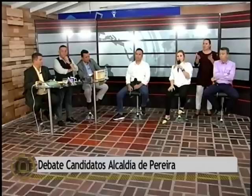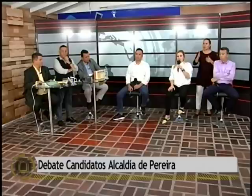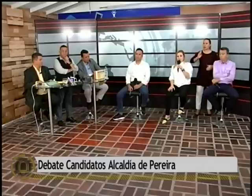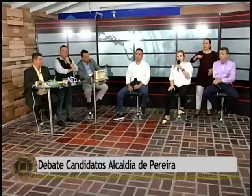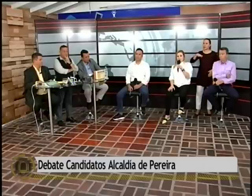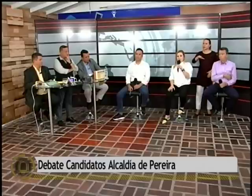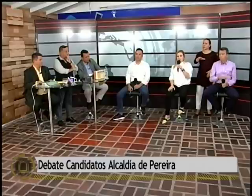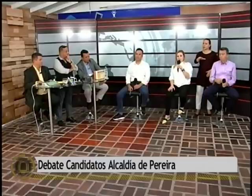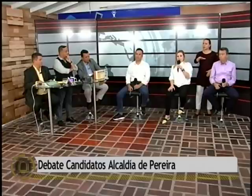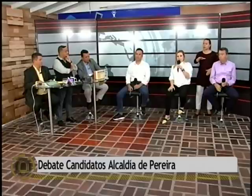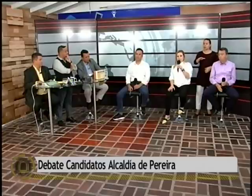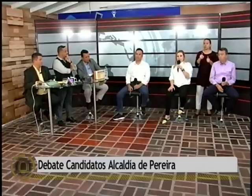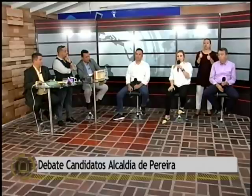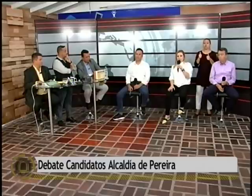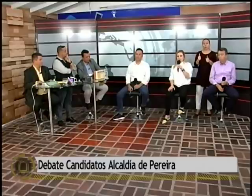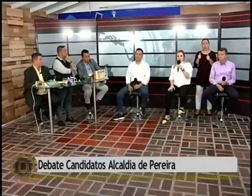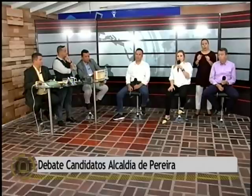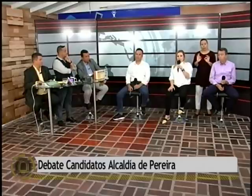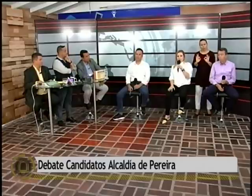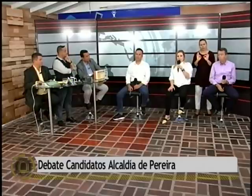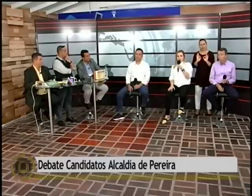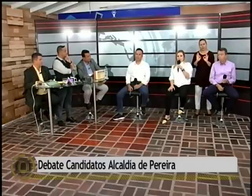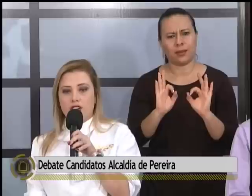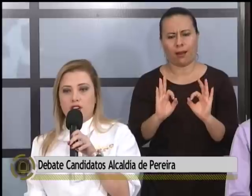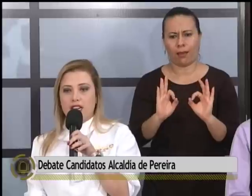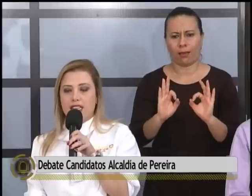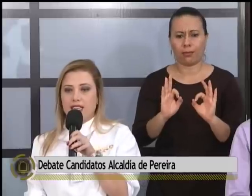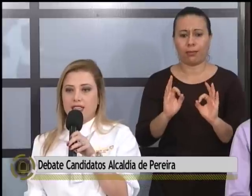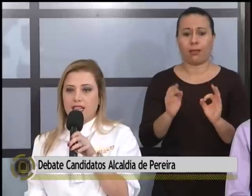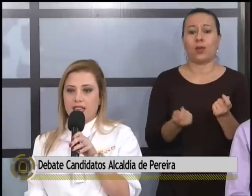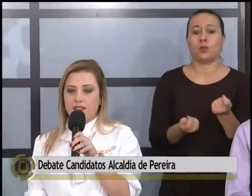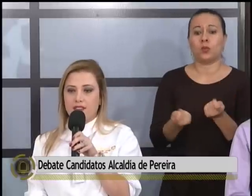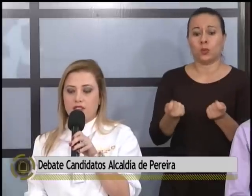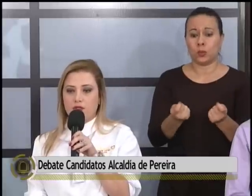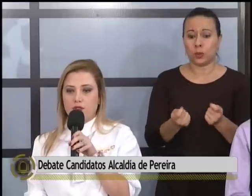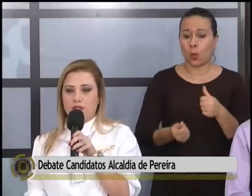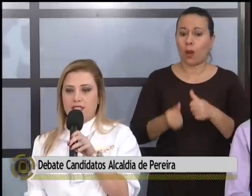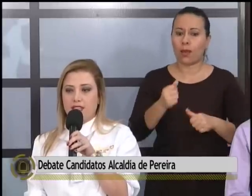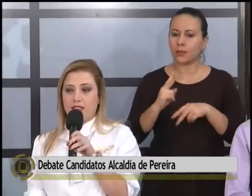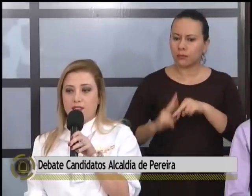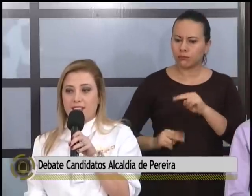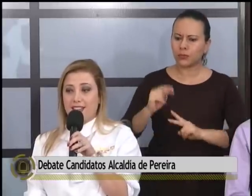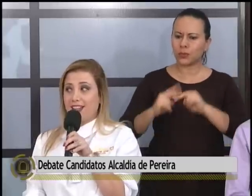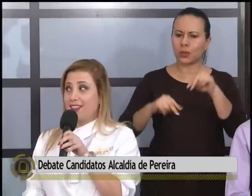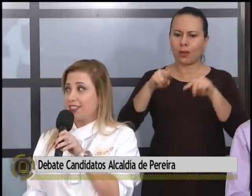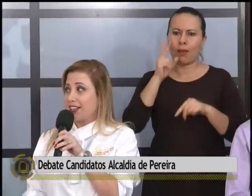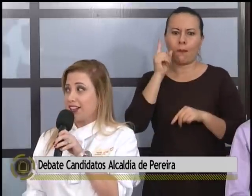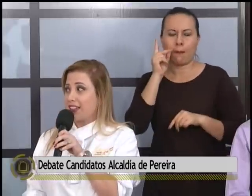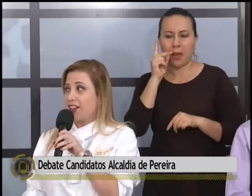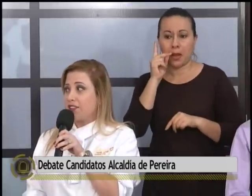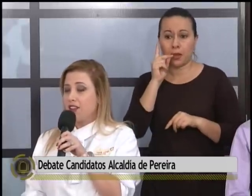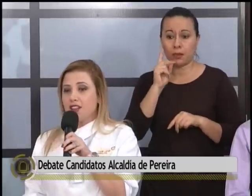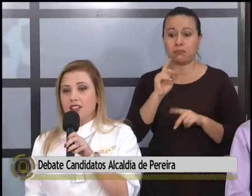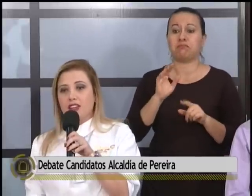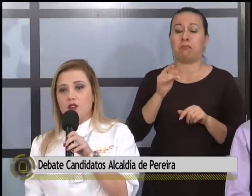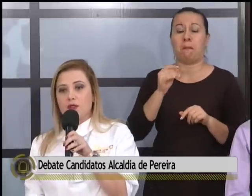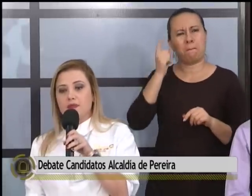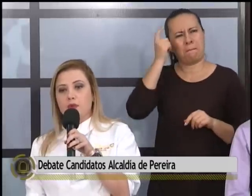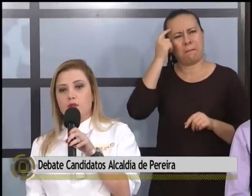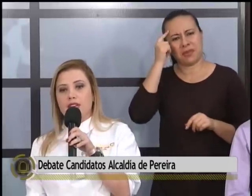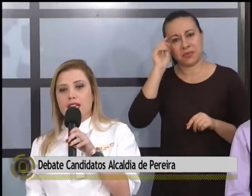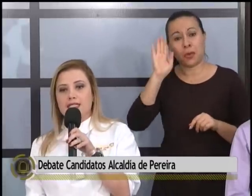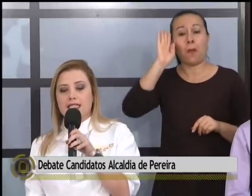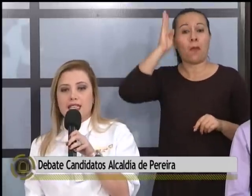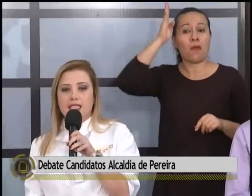inversión, es un excelente gestionador en la Secretaría de Infraestructura, sería un excelente secretario de